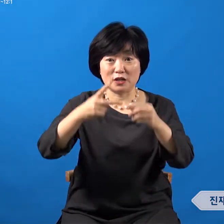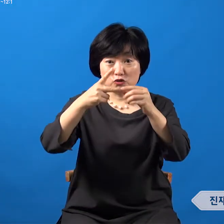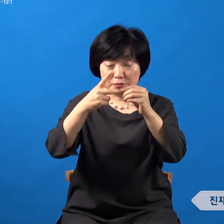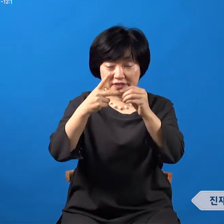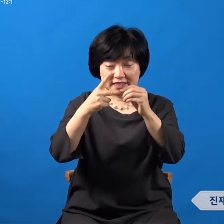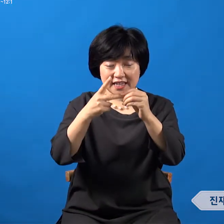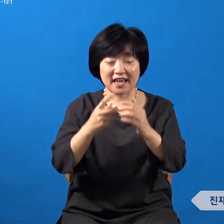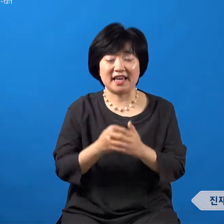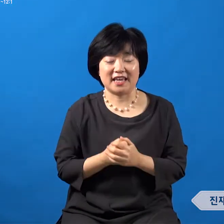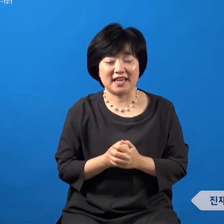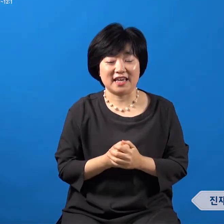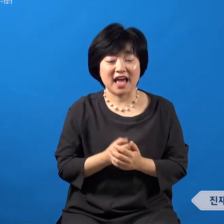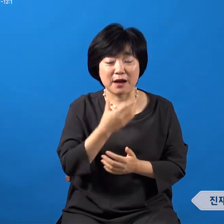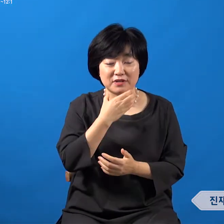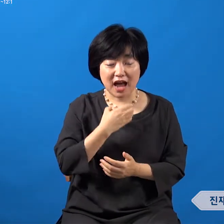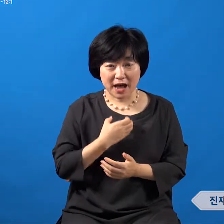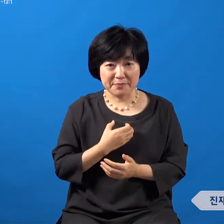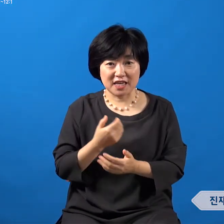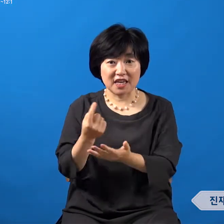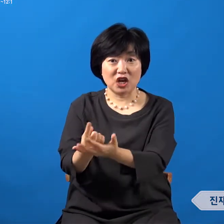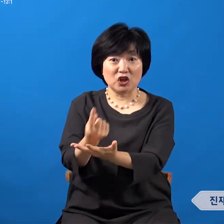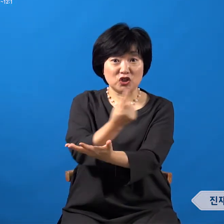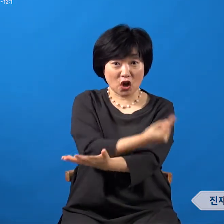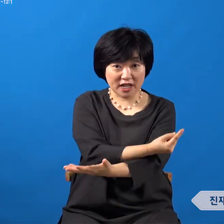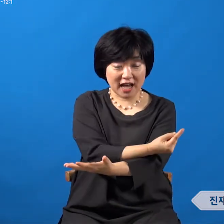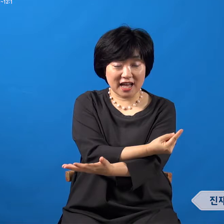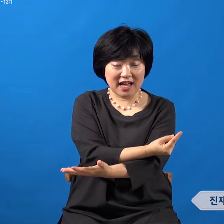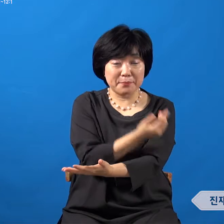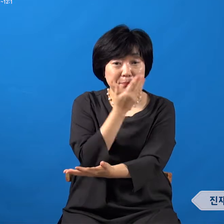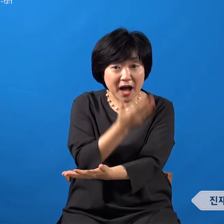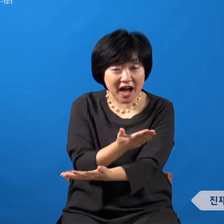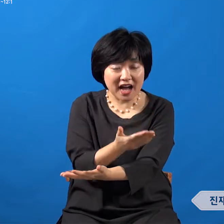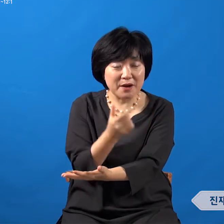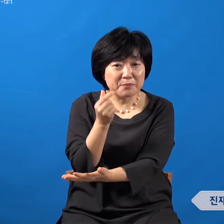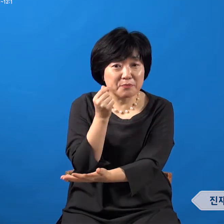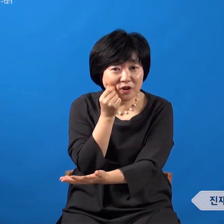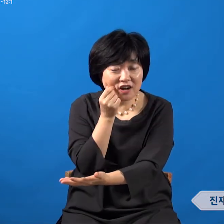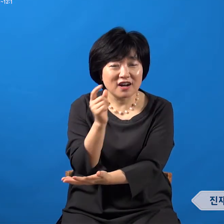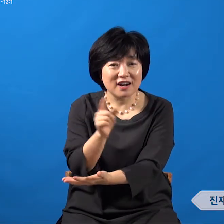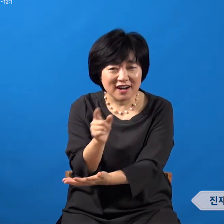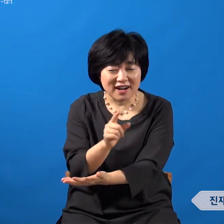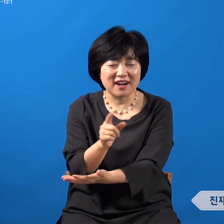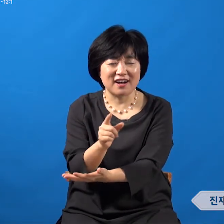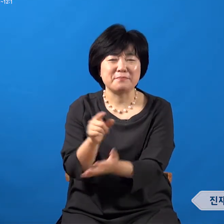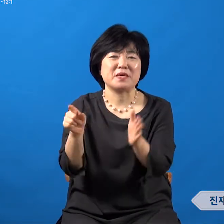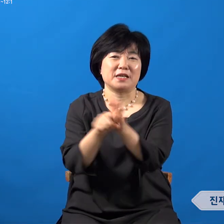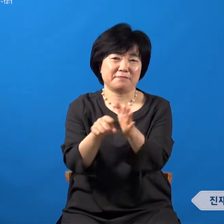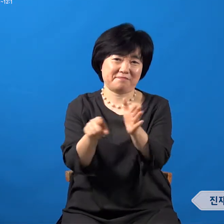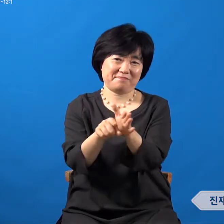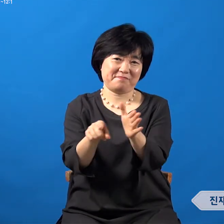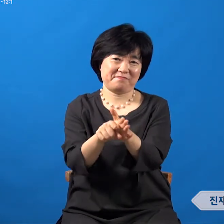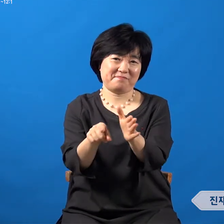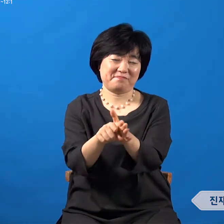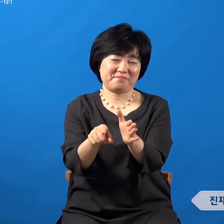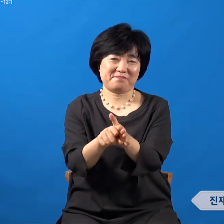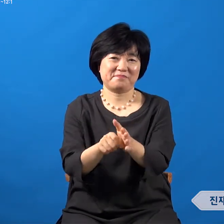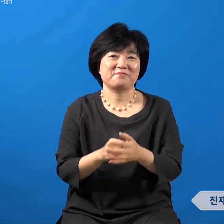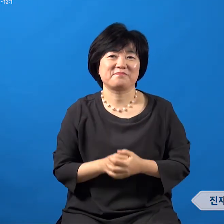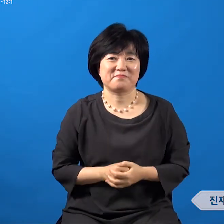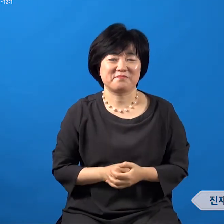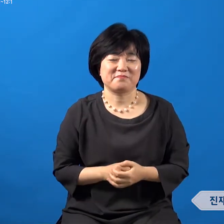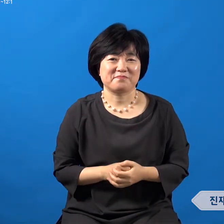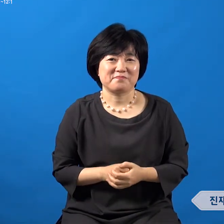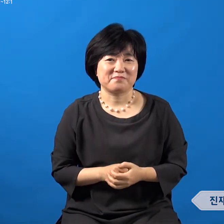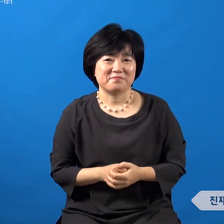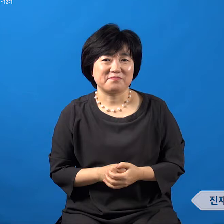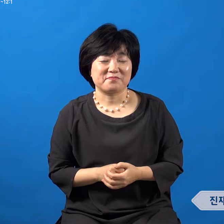두 번째, 그의 떠남은 믿음으로 떠남을 봅니다. In